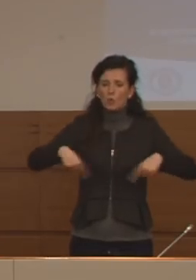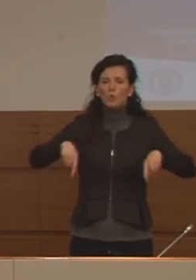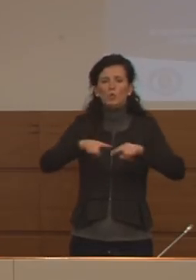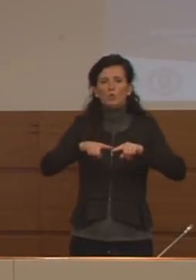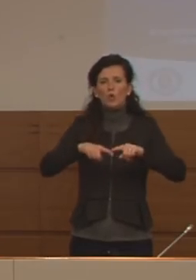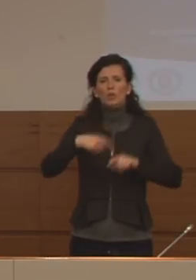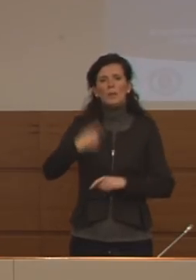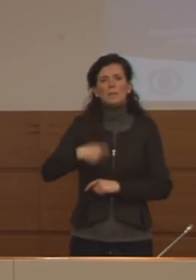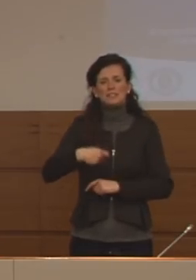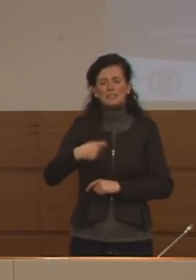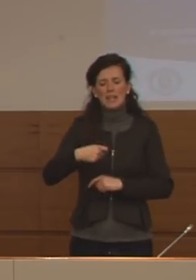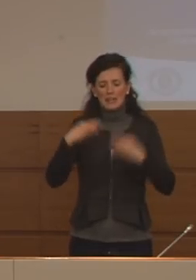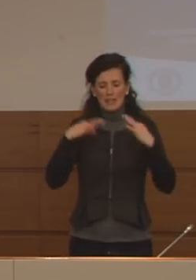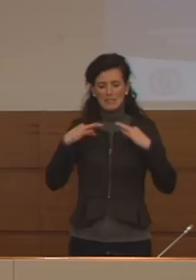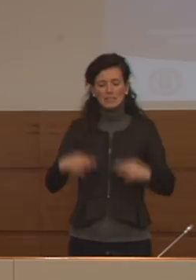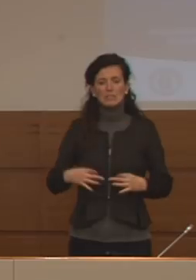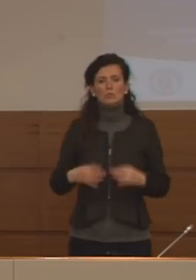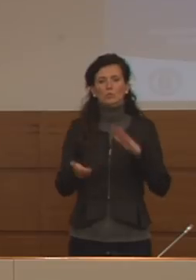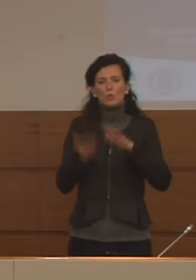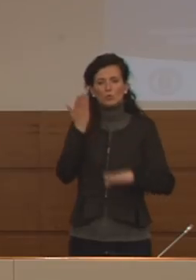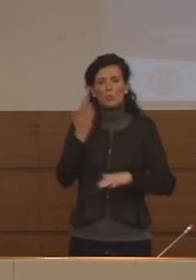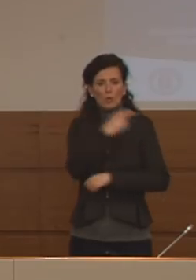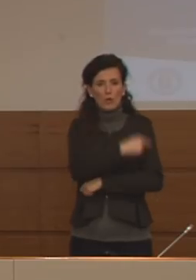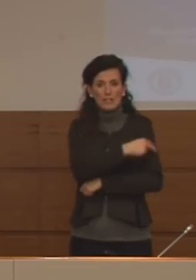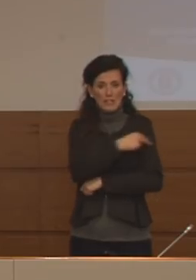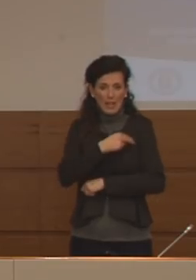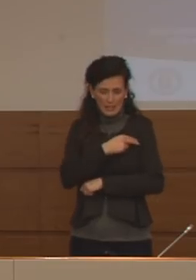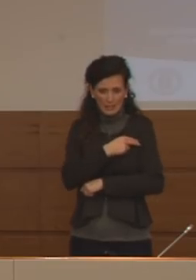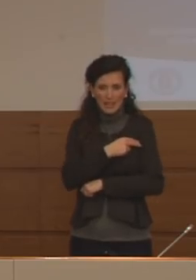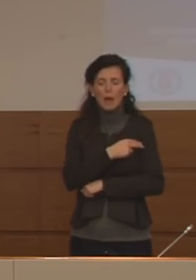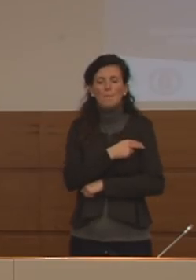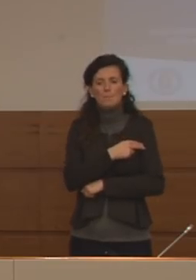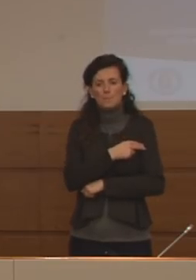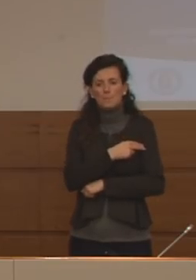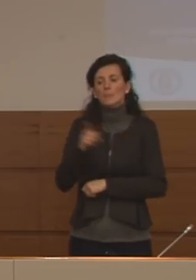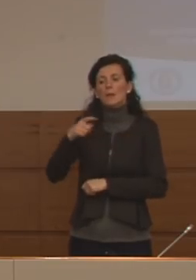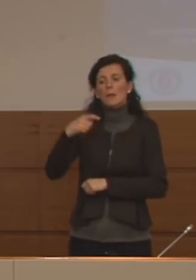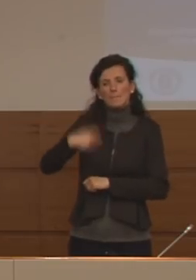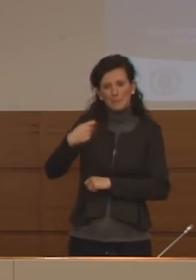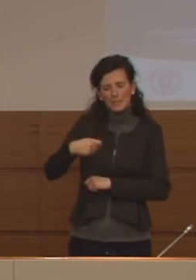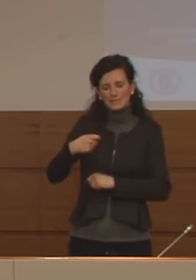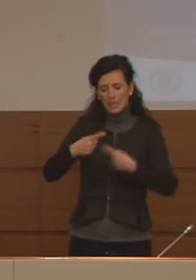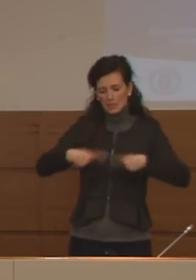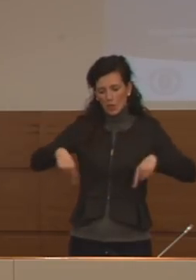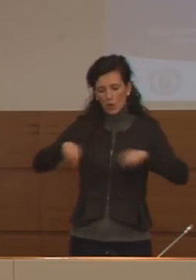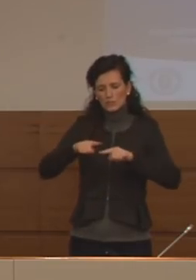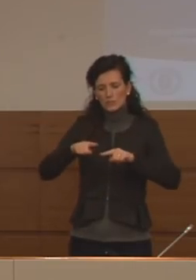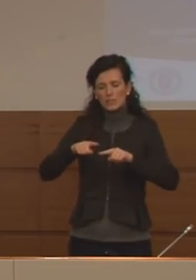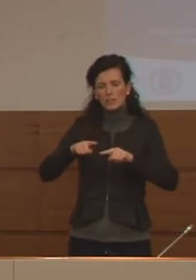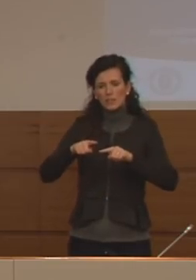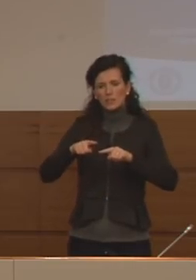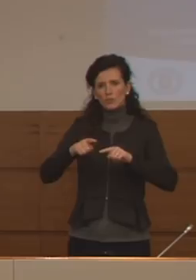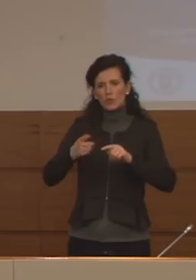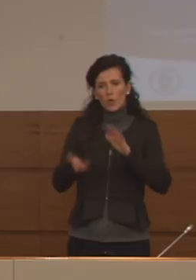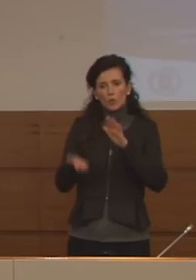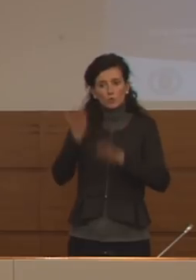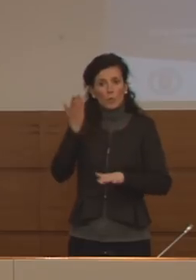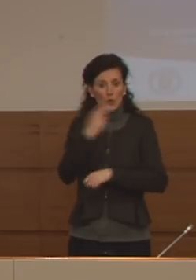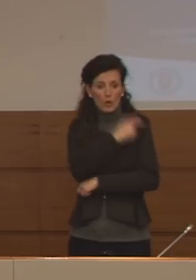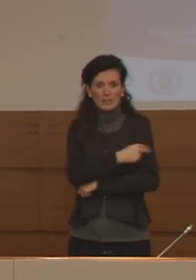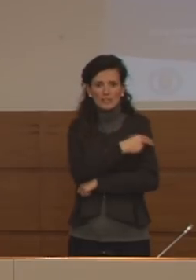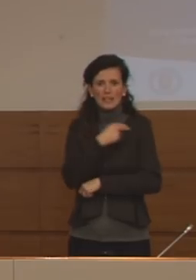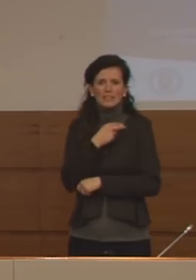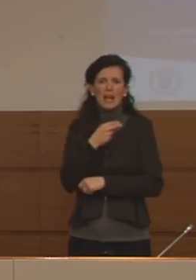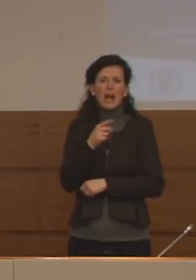dell'istituto superiore di sanità con il presidente del consiglio superiore della sanità terranno nella